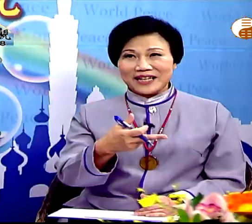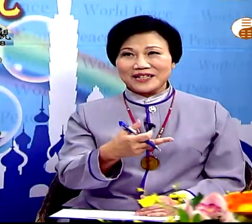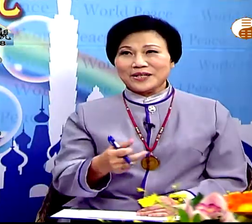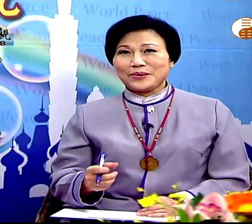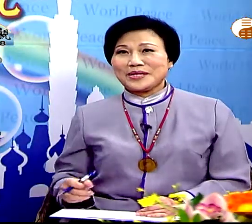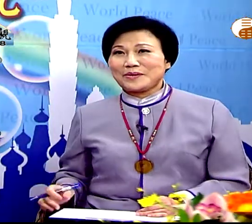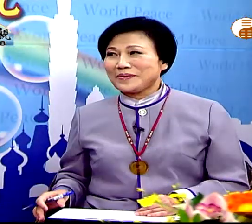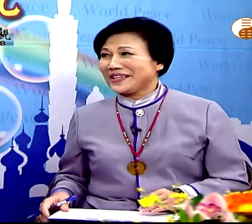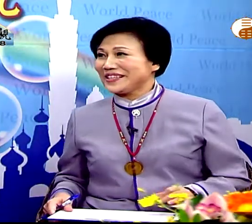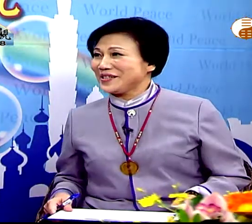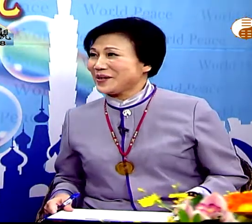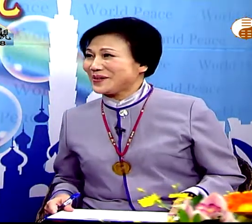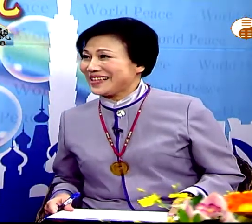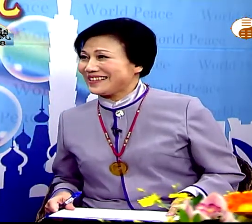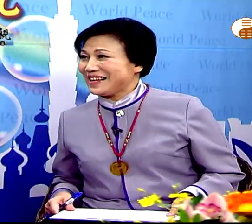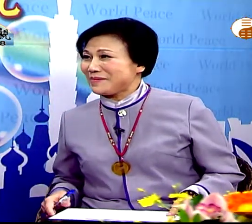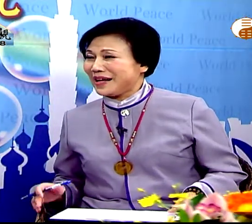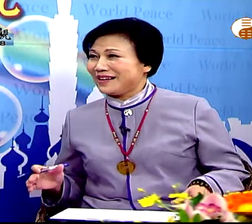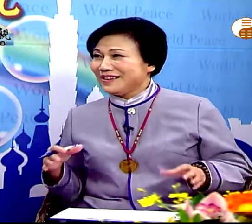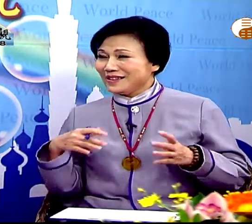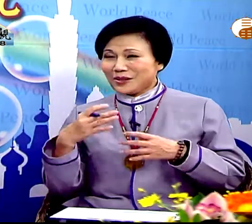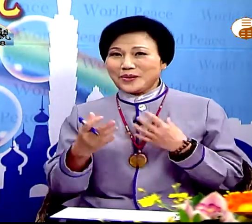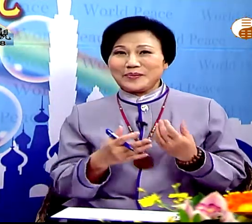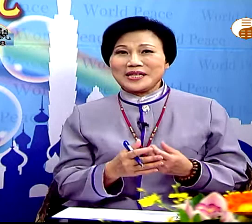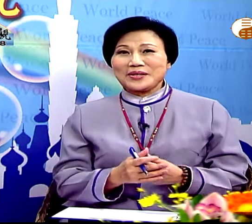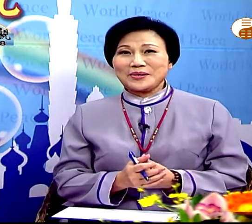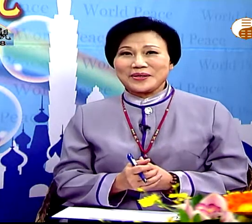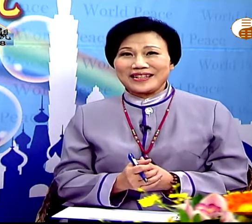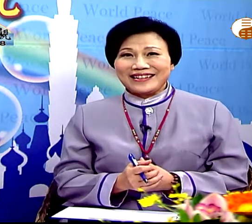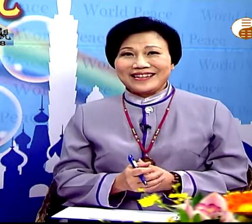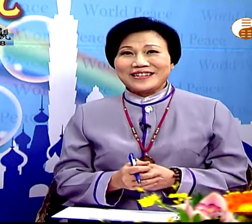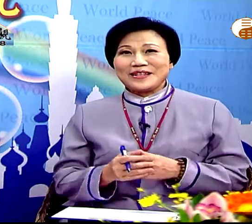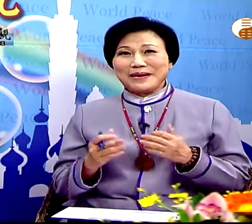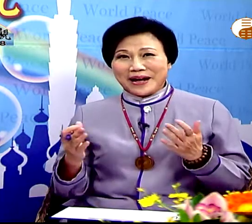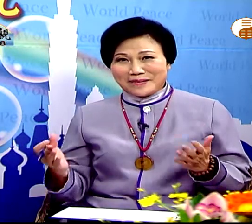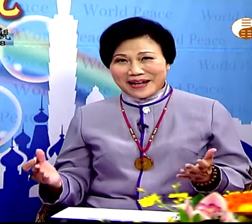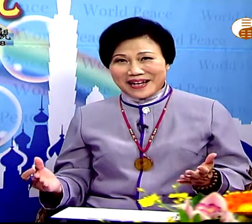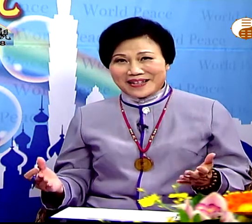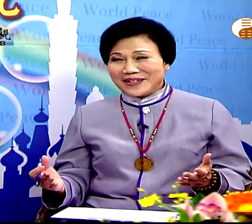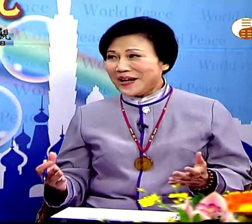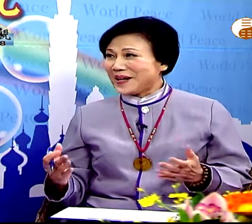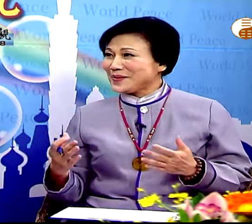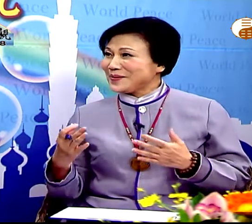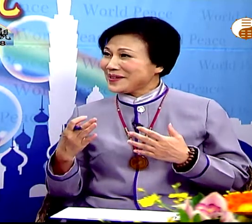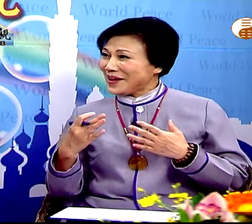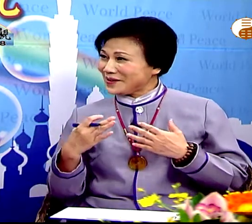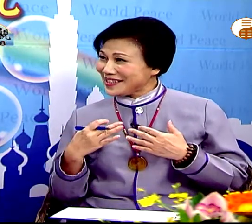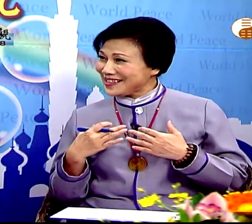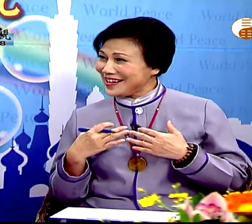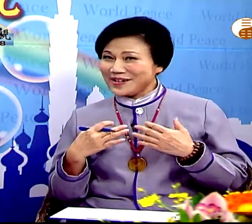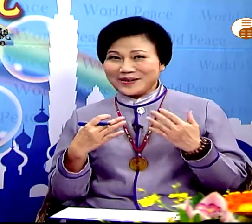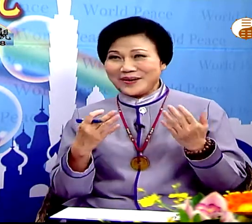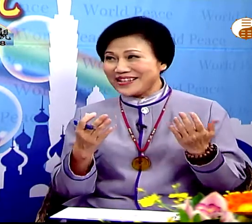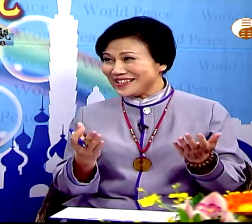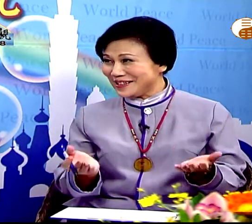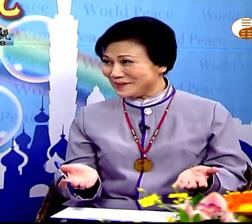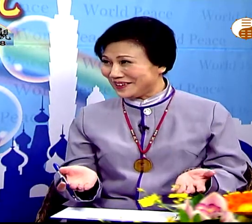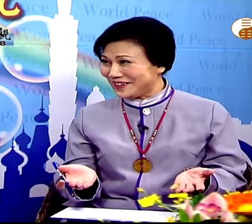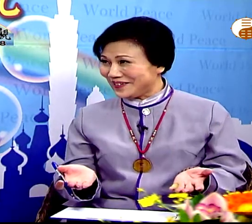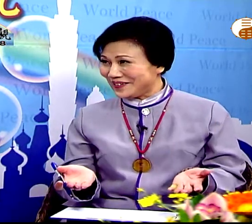对着我们的镜头讲一下吗？ 好， 手语比较就是说，你们好吗？ 啊，老师很关心你们哦，或